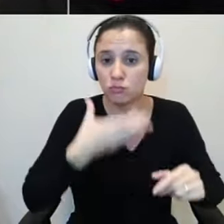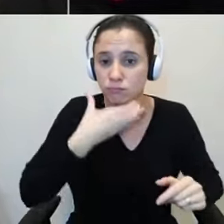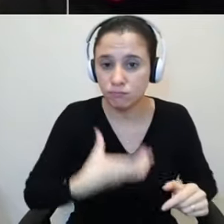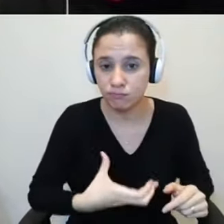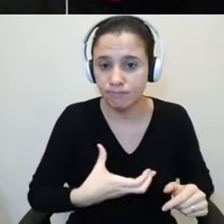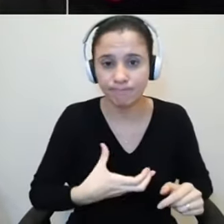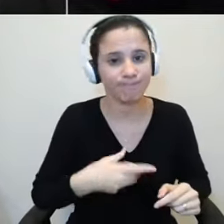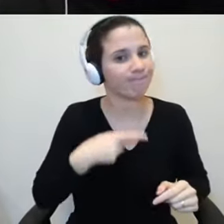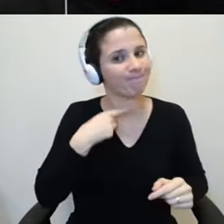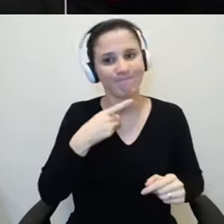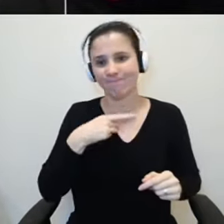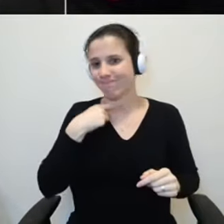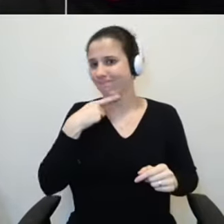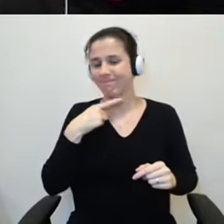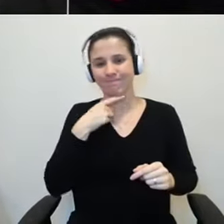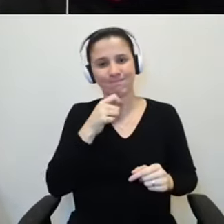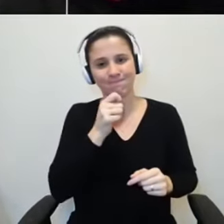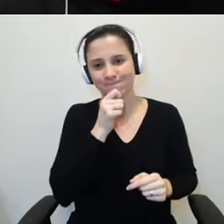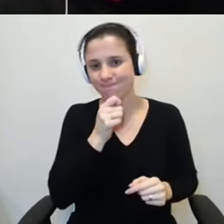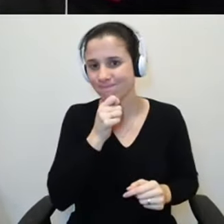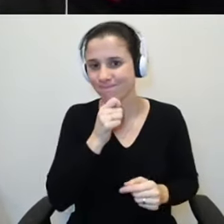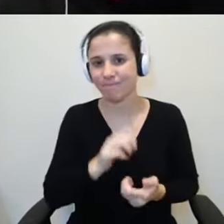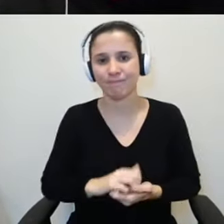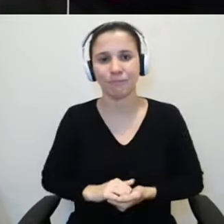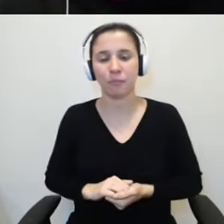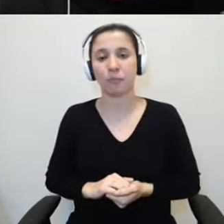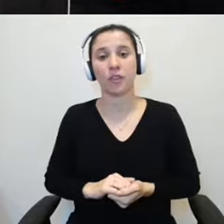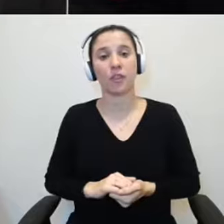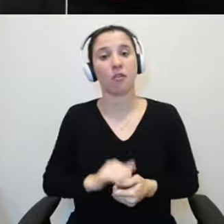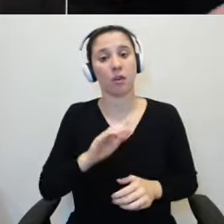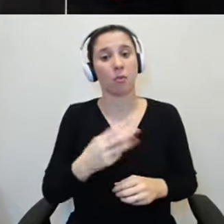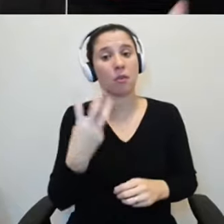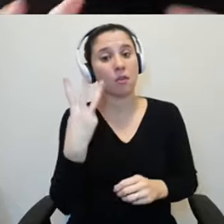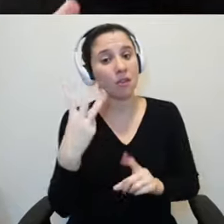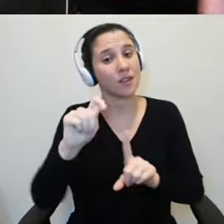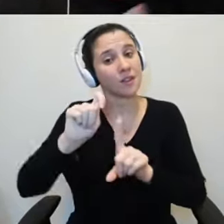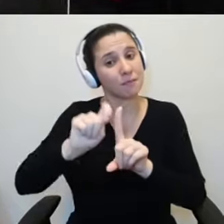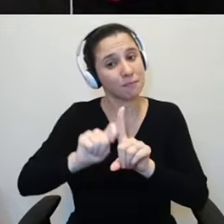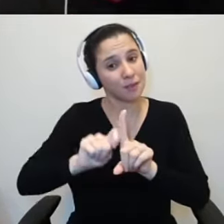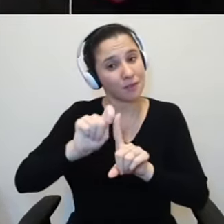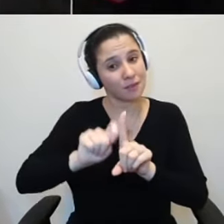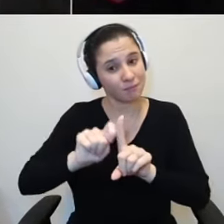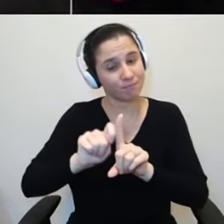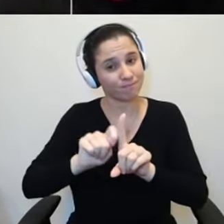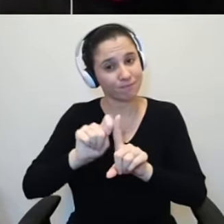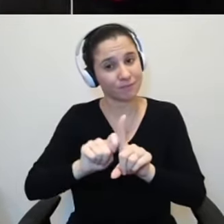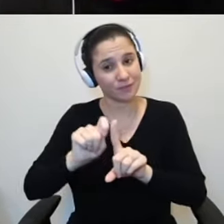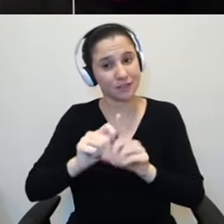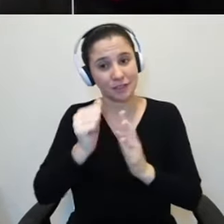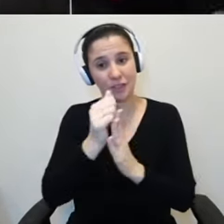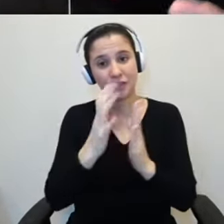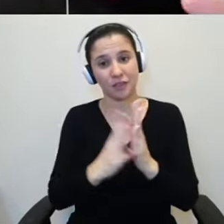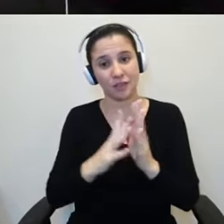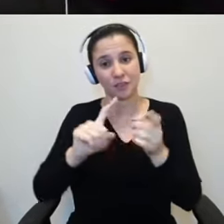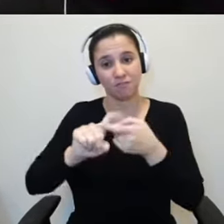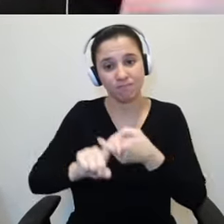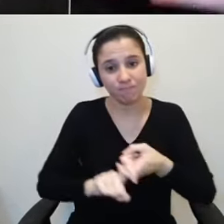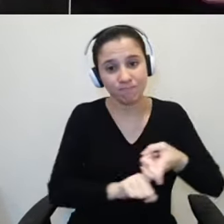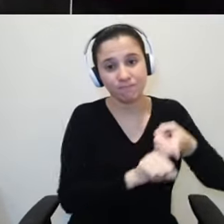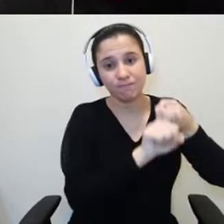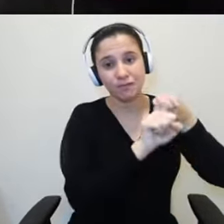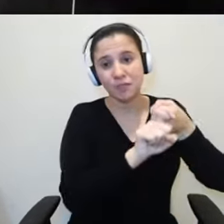com atividades suspensas, e não tem como a gente fechar tudo isso em dezembro. Então a